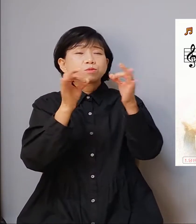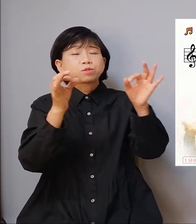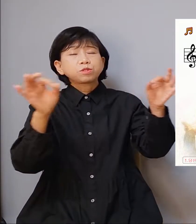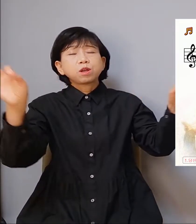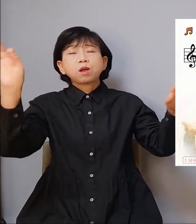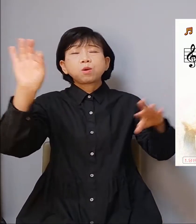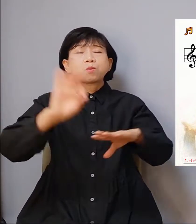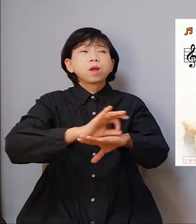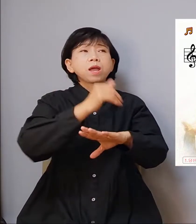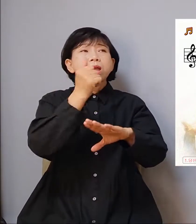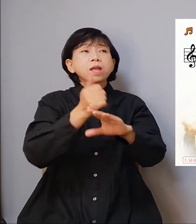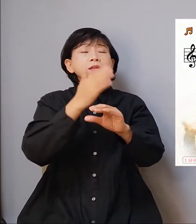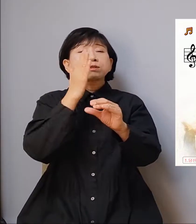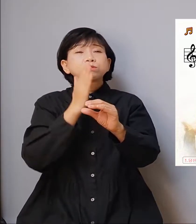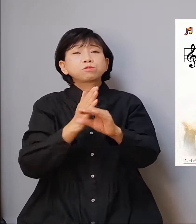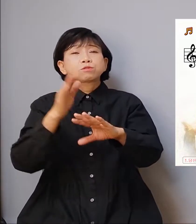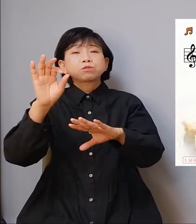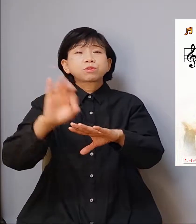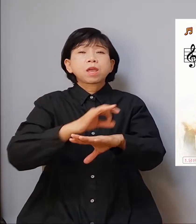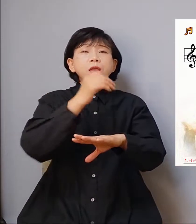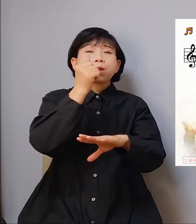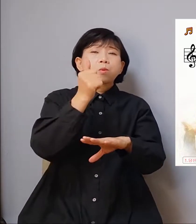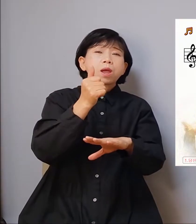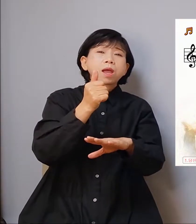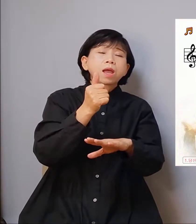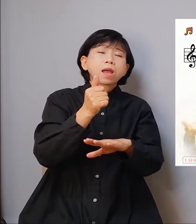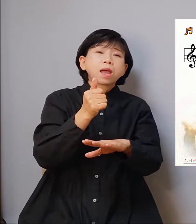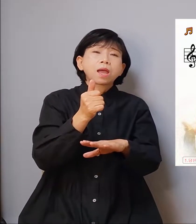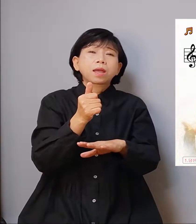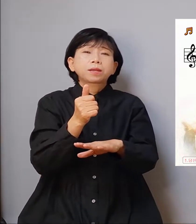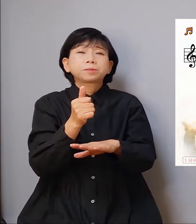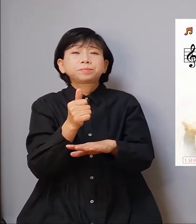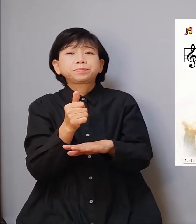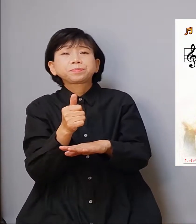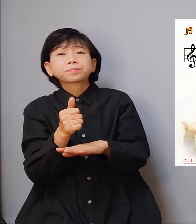호산나 불러 왕 중의